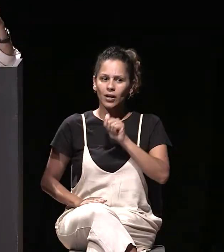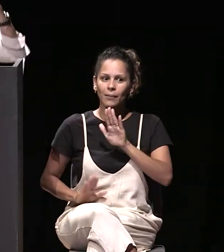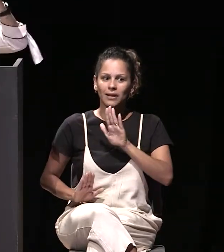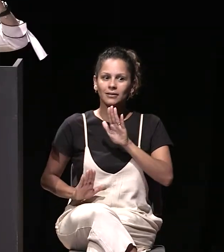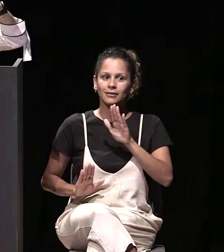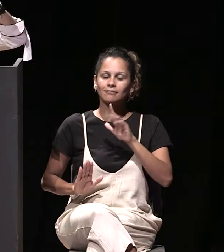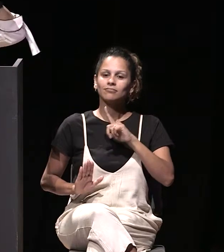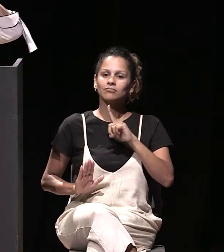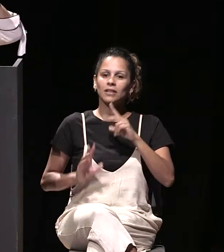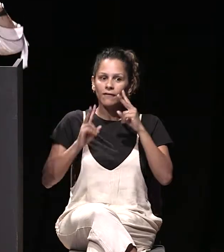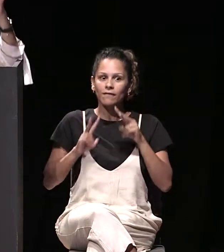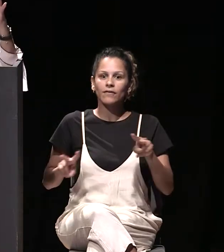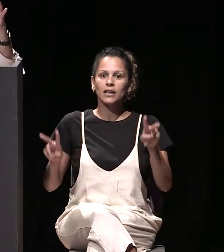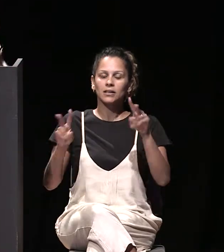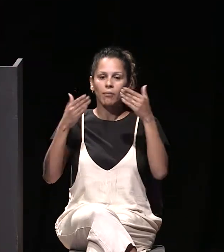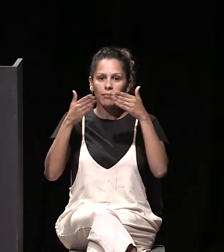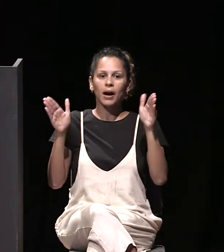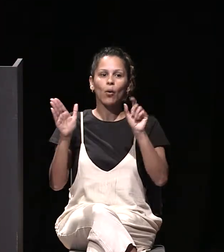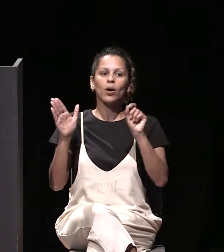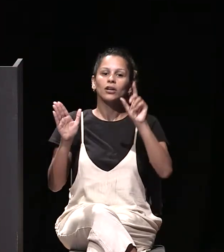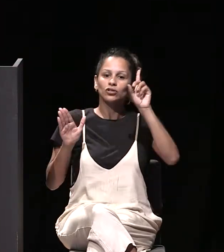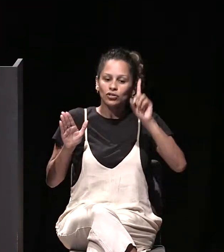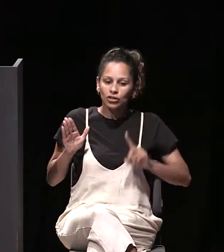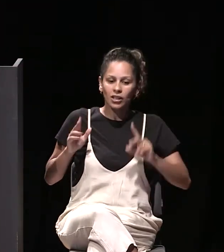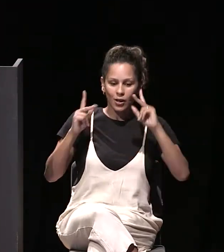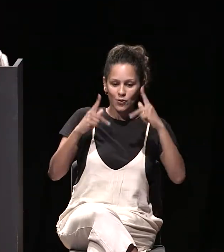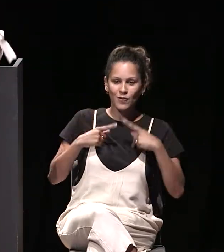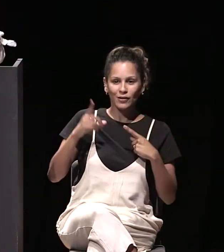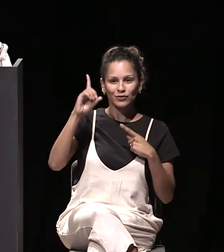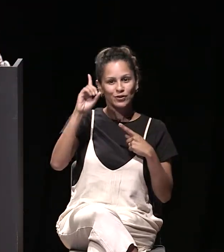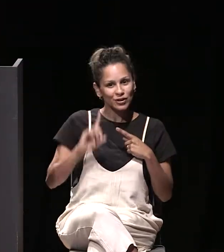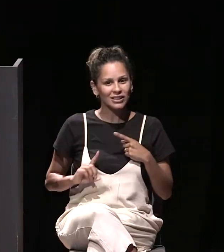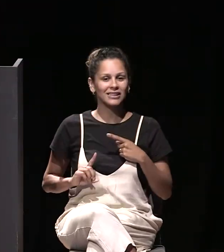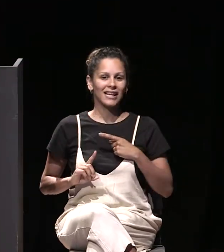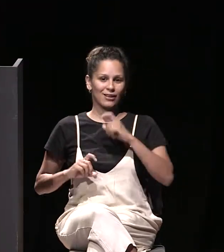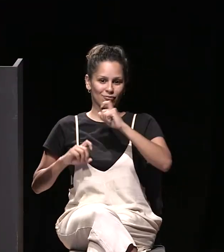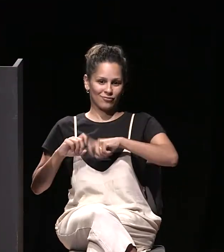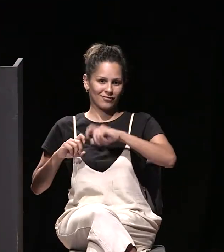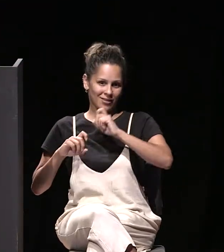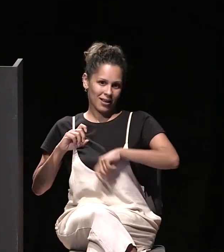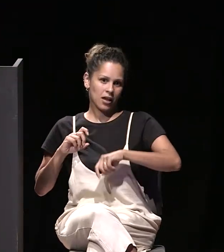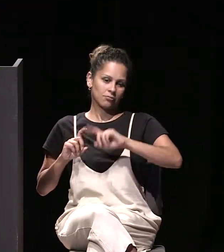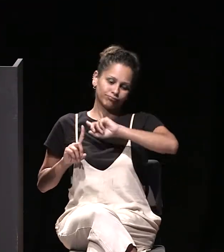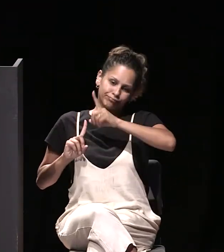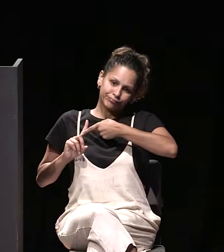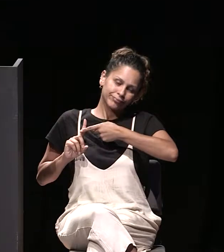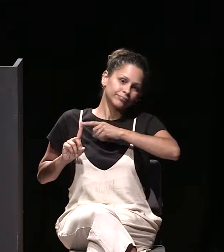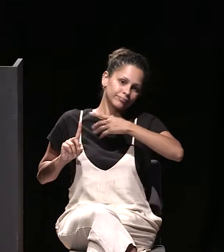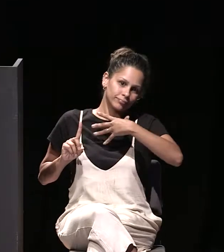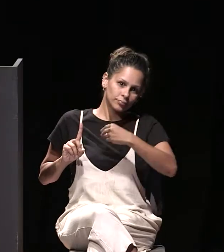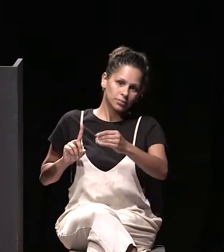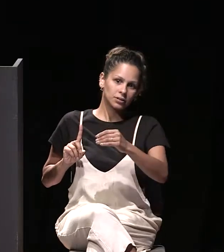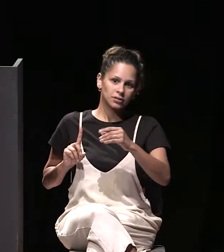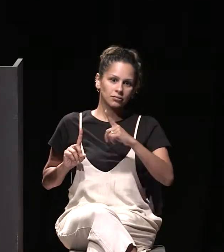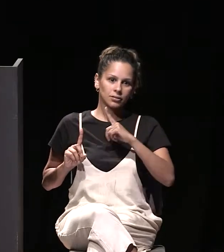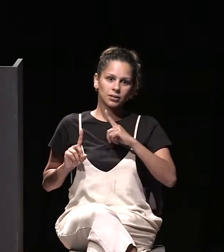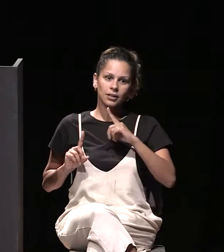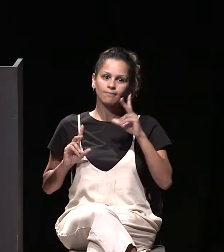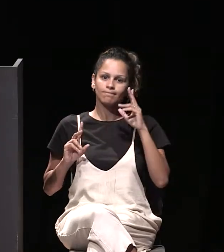dos direitos humanos e dos direitos sexuais e reprodutivos, dos direitos. Se eu tenho essa lente, eu